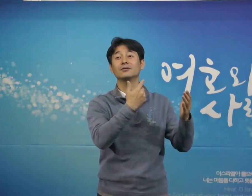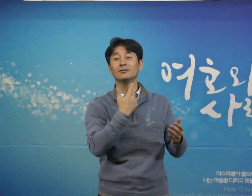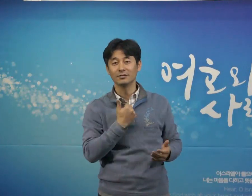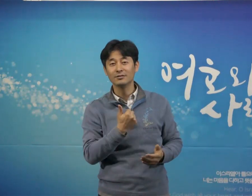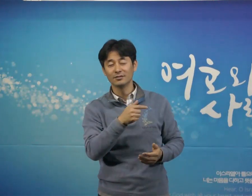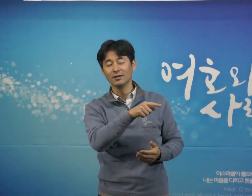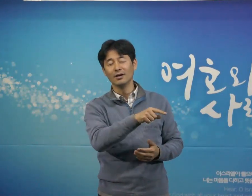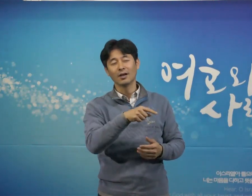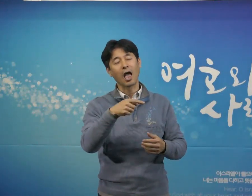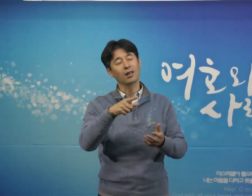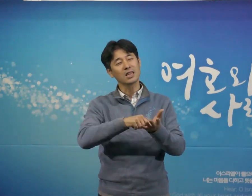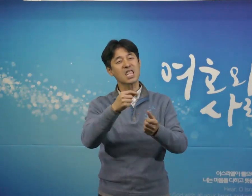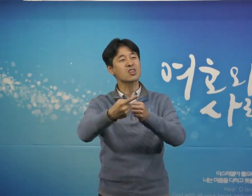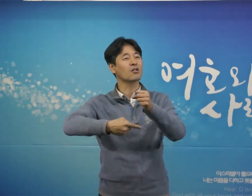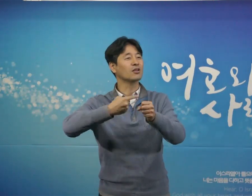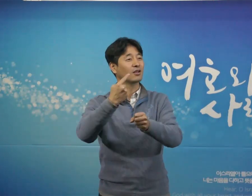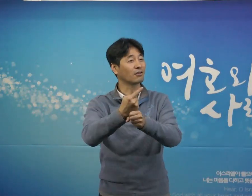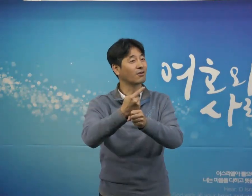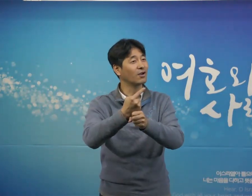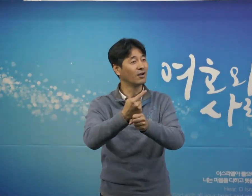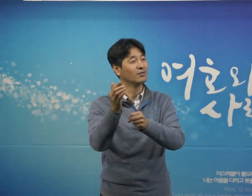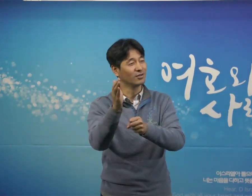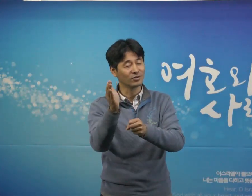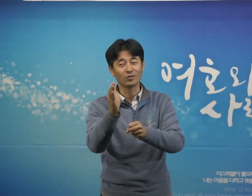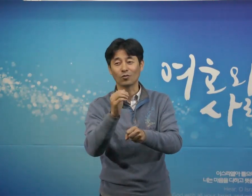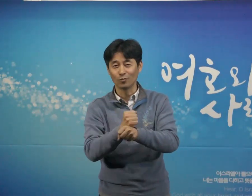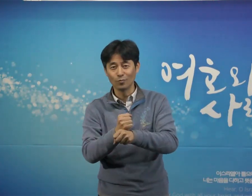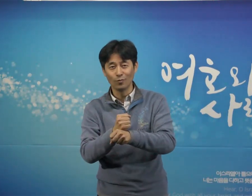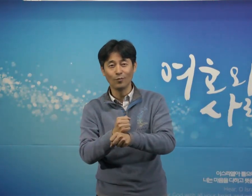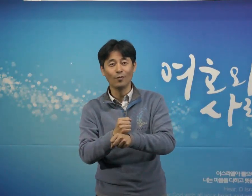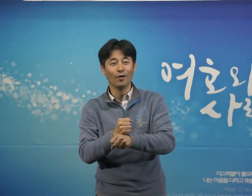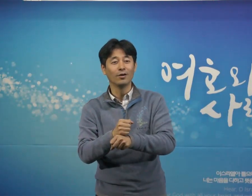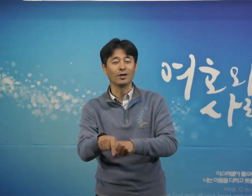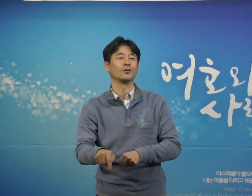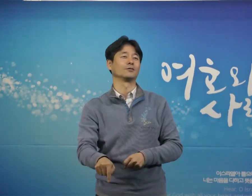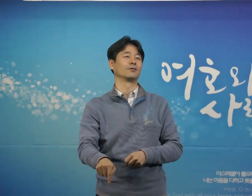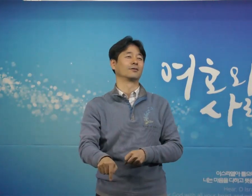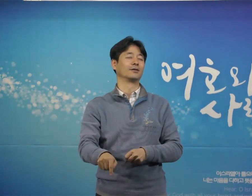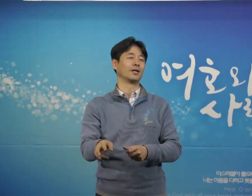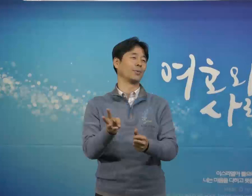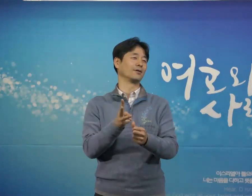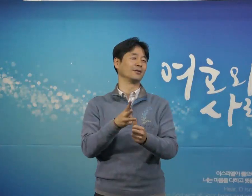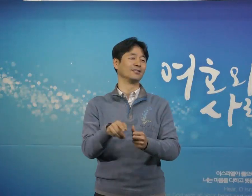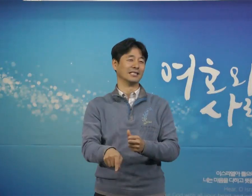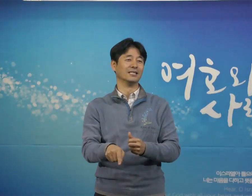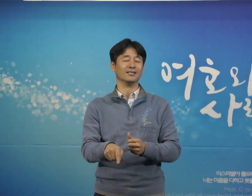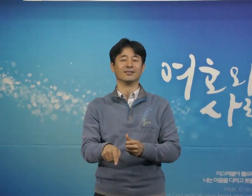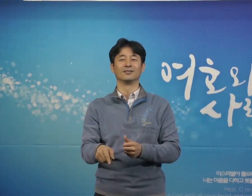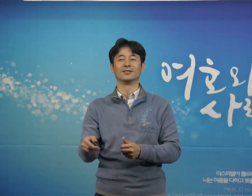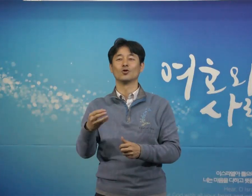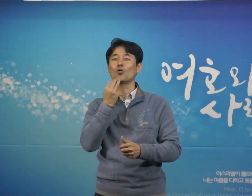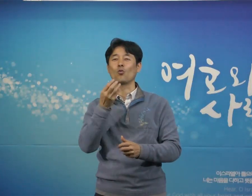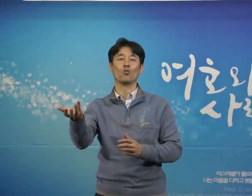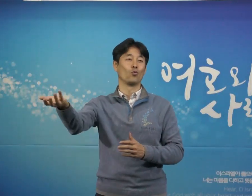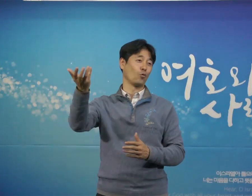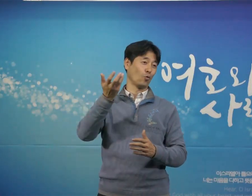이제 빌려서 찬양을 드렸고요. 약 1년 정도 사용을 했습니다. 그리고 여기서 이제 3번째